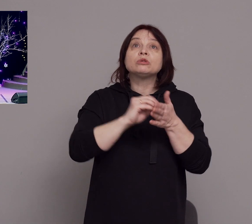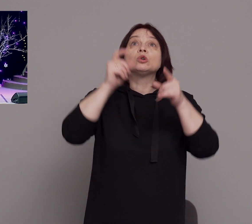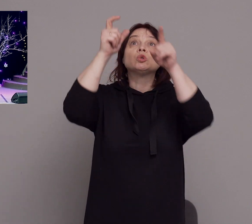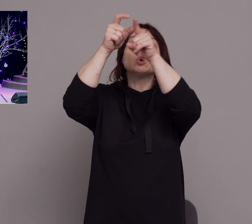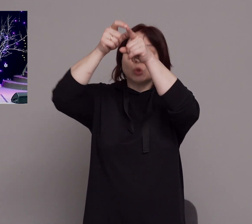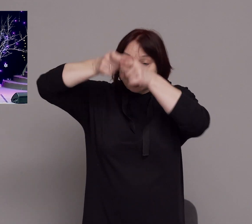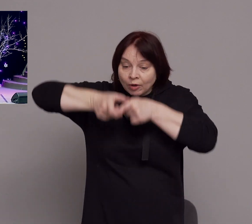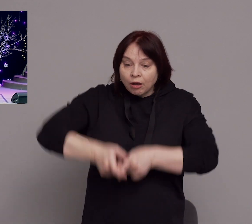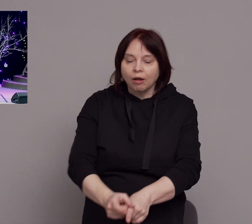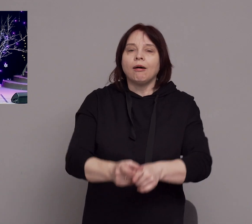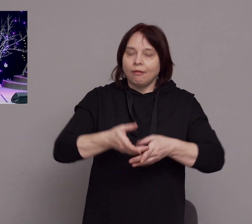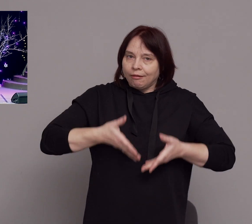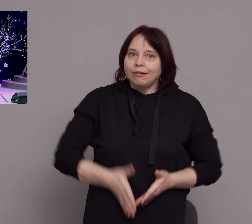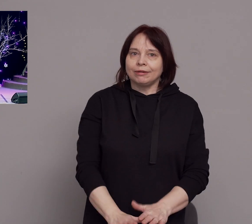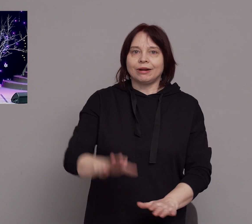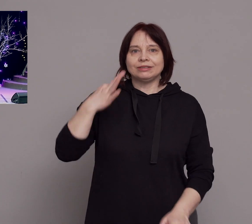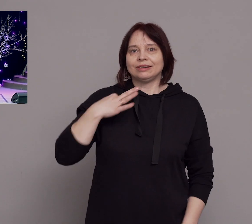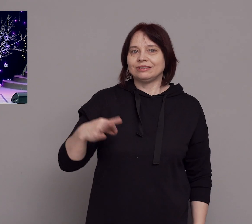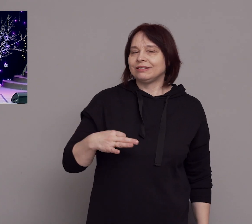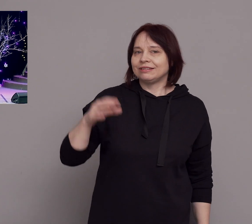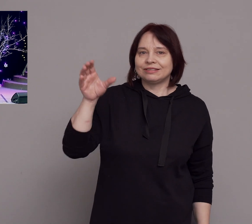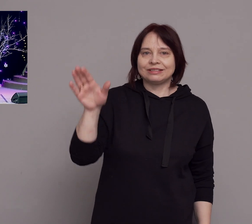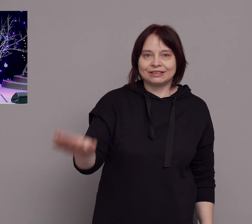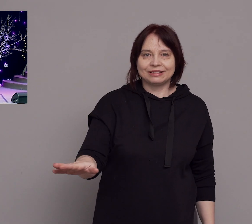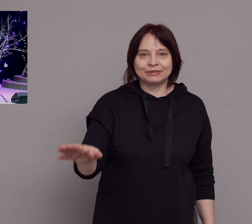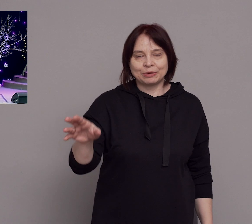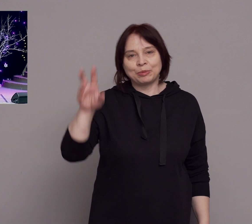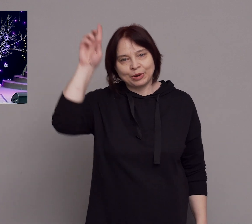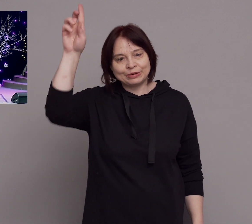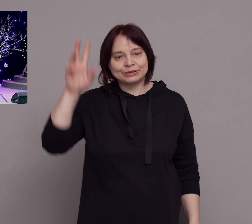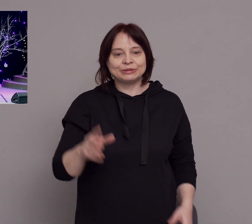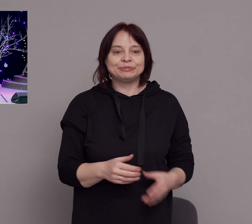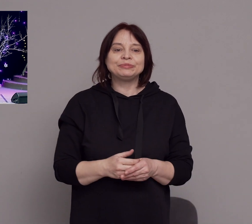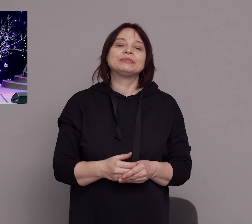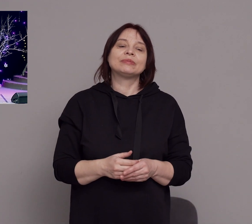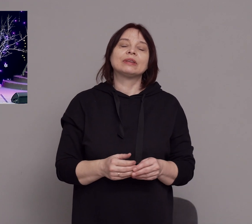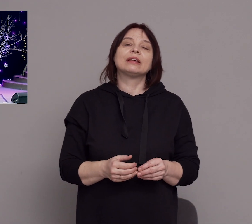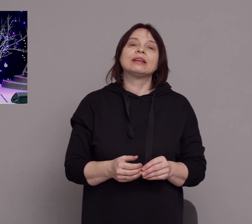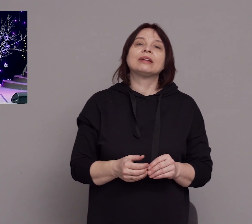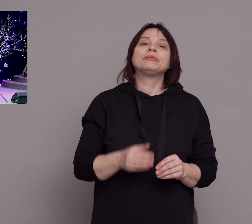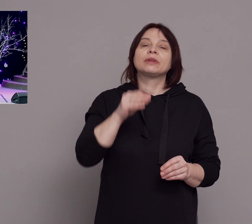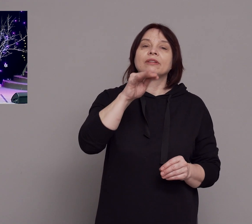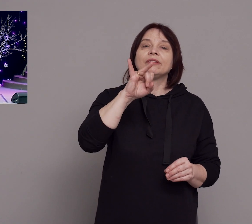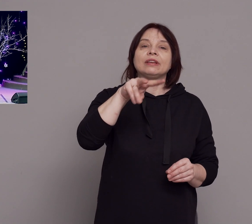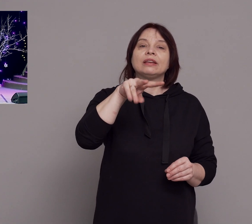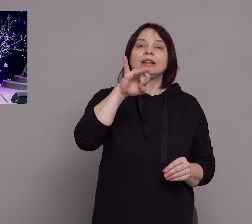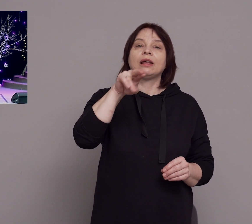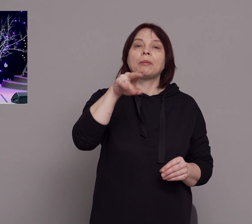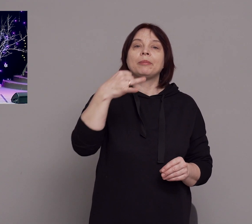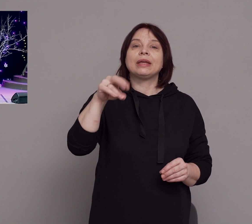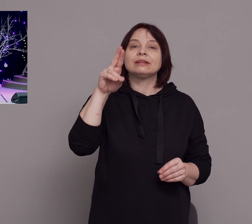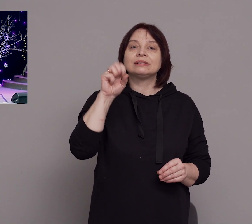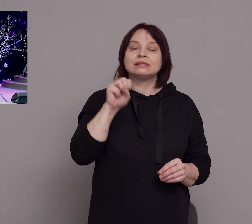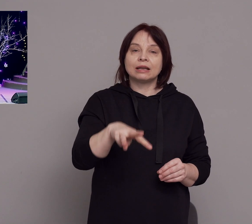о воплощении. И давайте прочитаем все вместе текст, из которого я буду проповедовать сегодня. Это Филиппийцам,